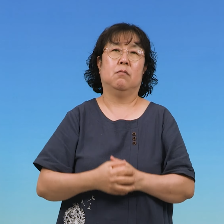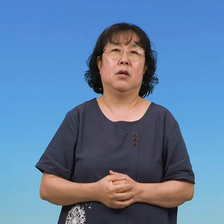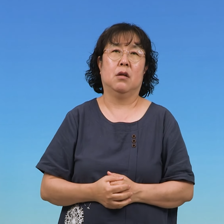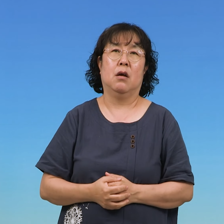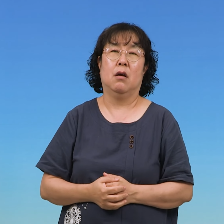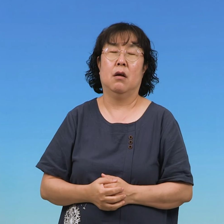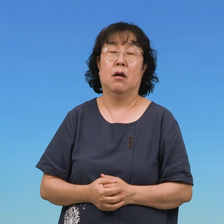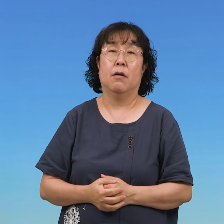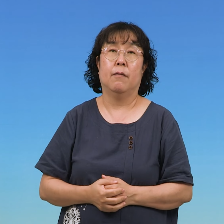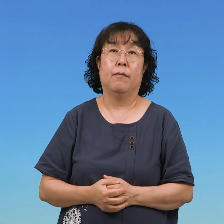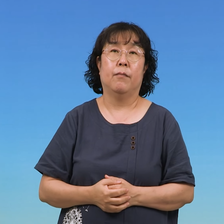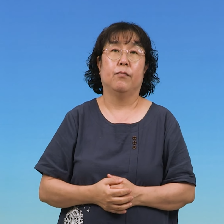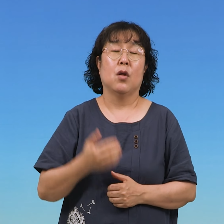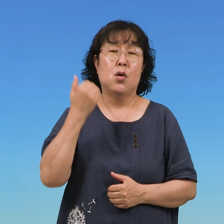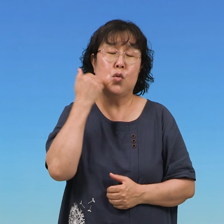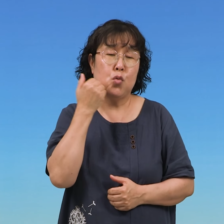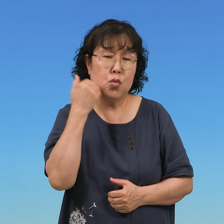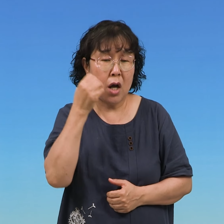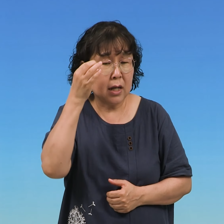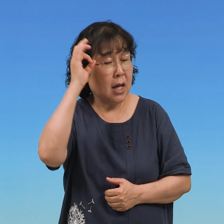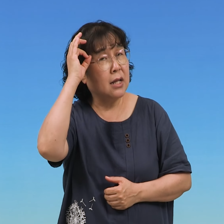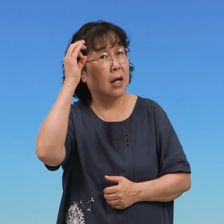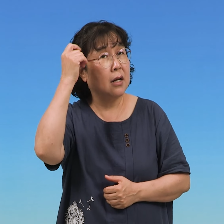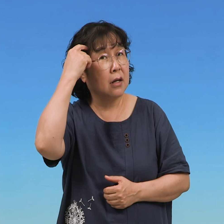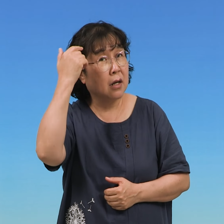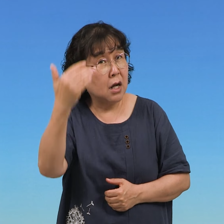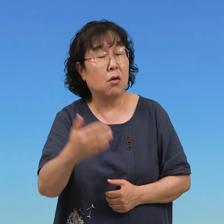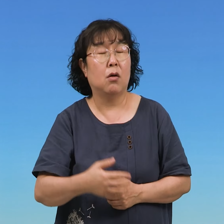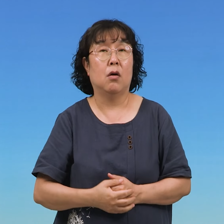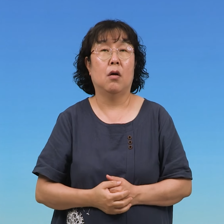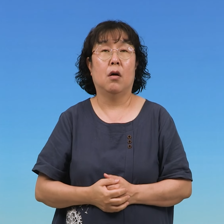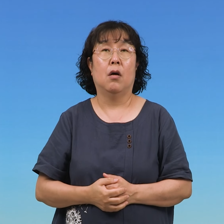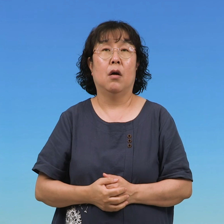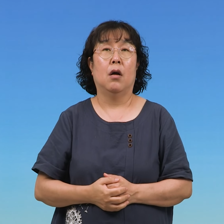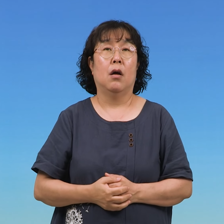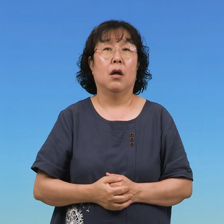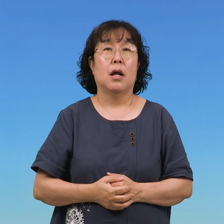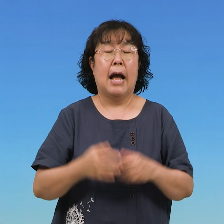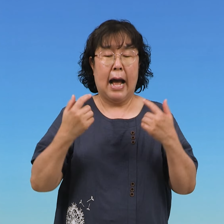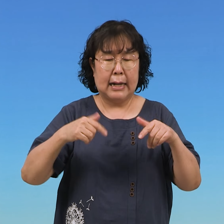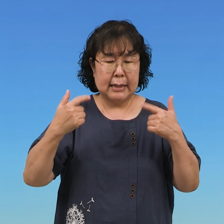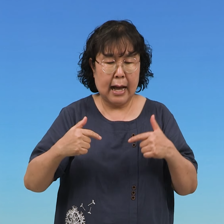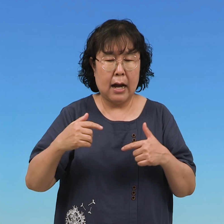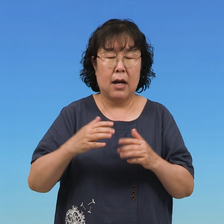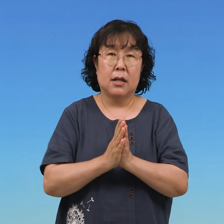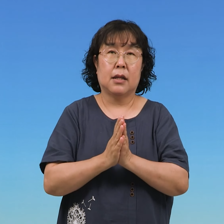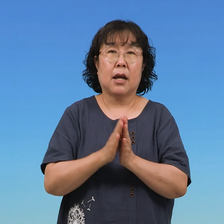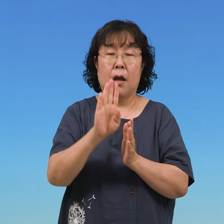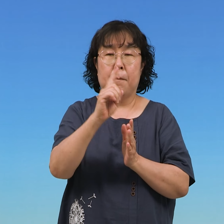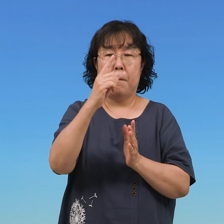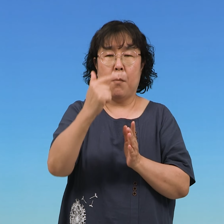누가 이런 걸 깨달을 수 있을까요? 평상시에 늘 본질적인 문제에 고민이 많은 사람,